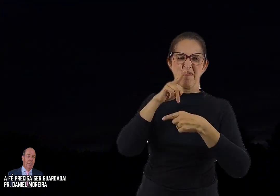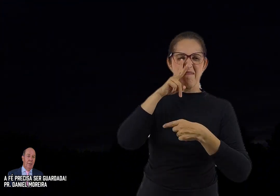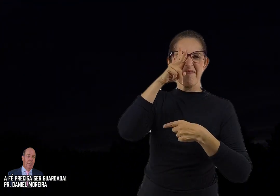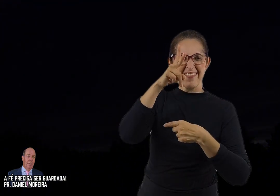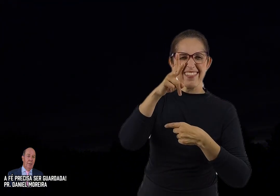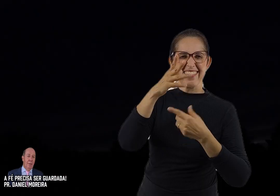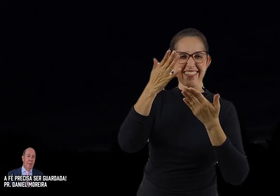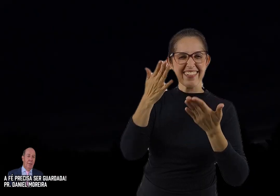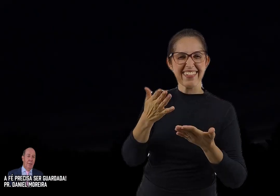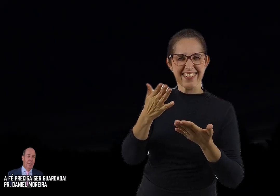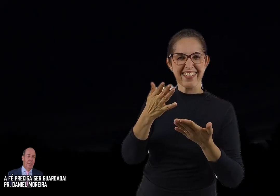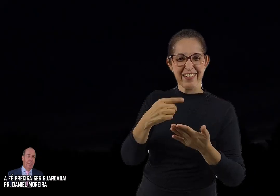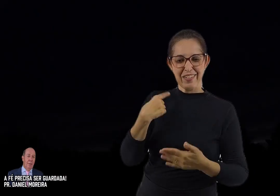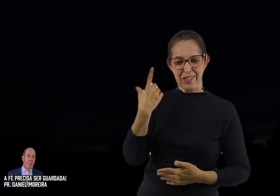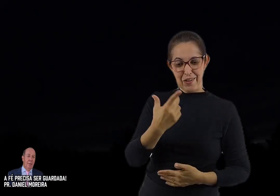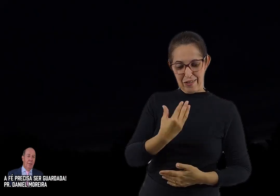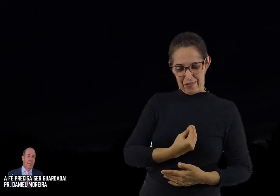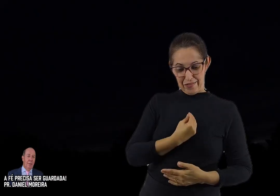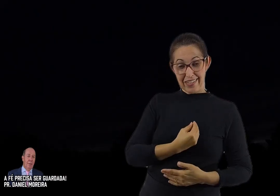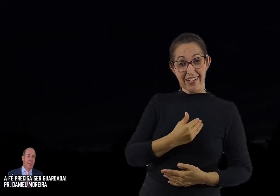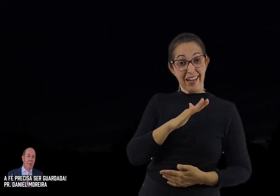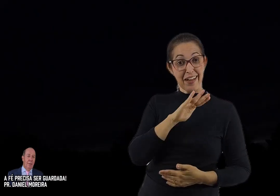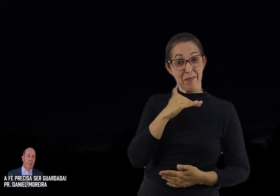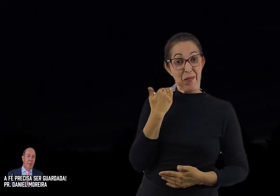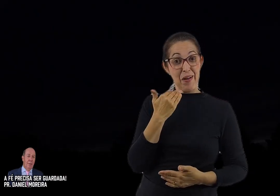salta desta vida para a vida eterna.